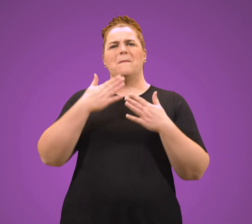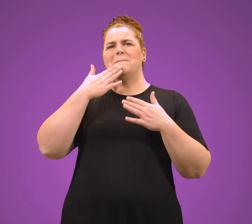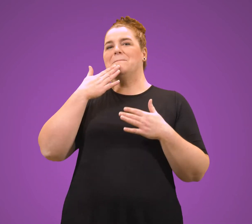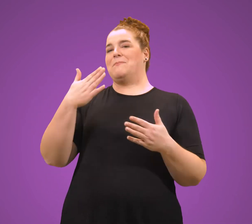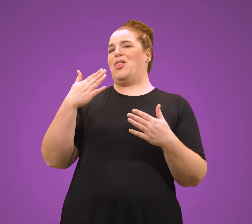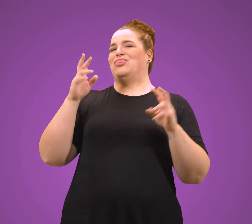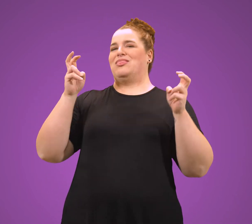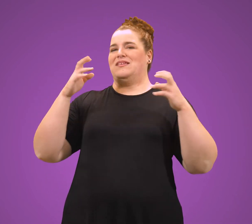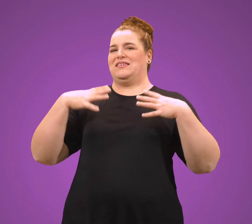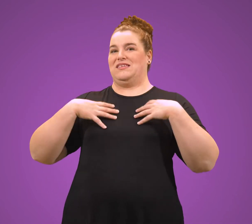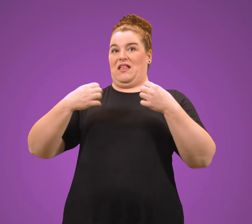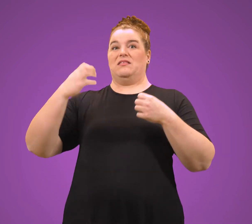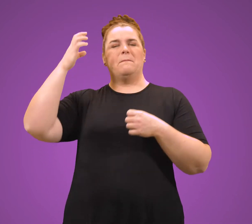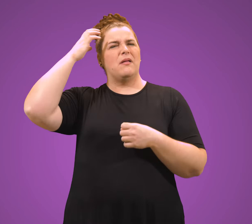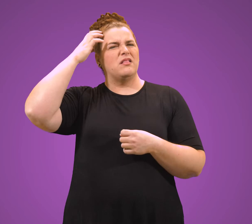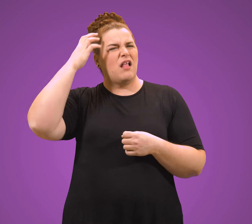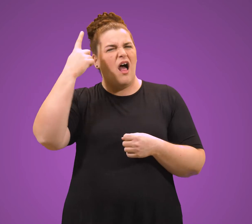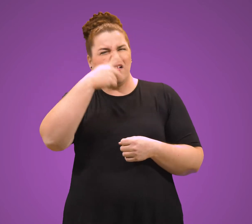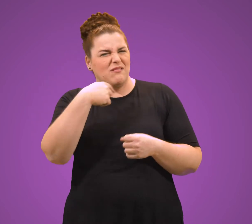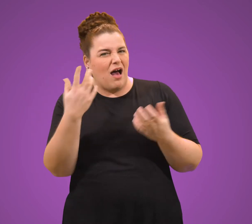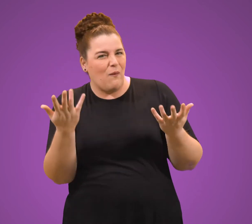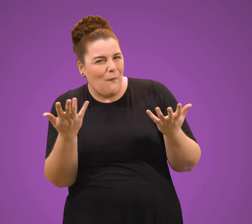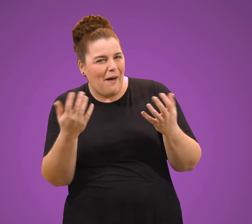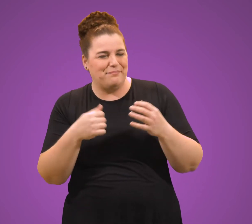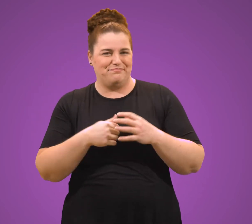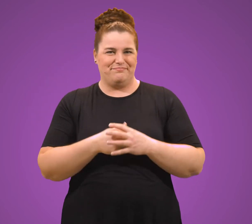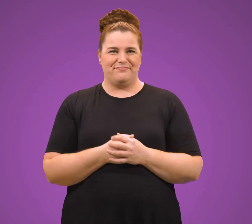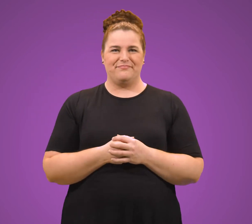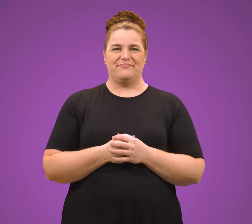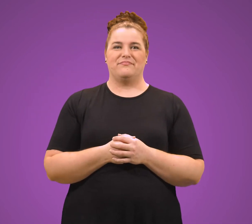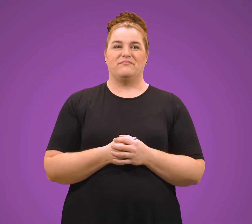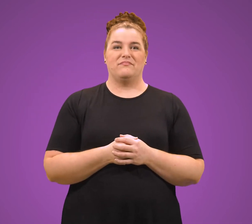Une bonne santé mentale peut sembler différente d'une personne à l'autre.